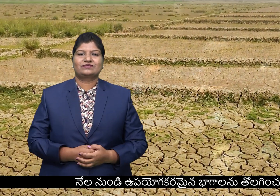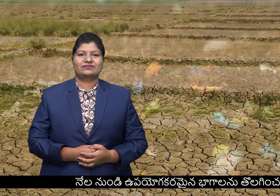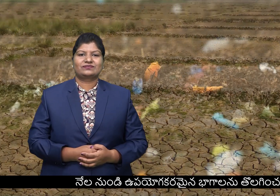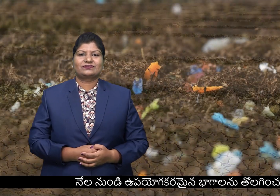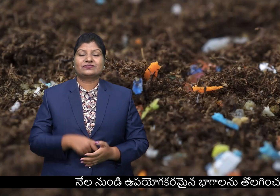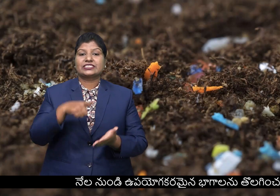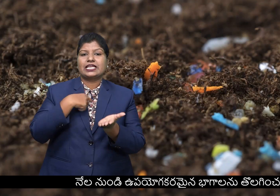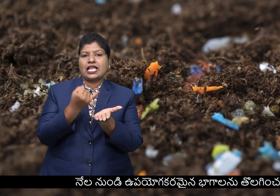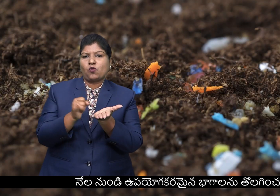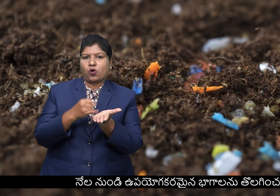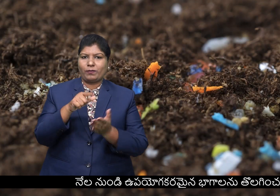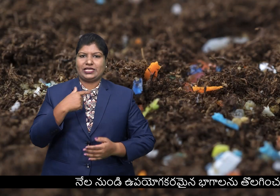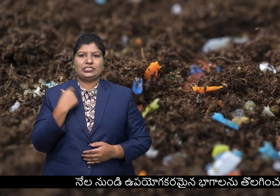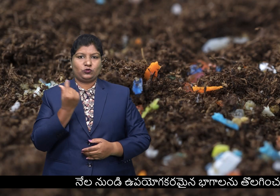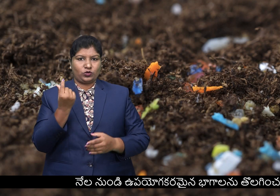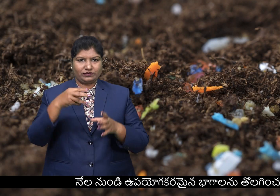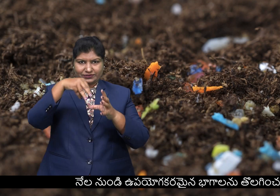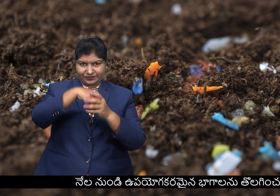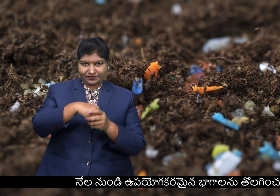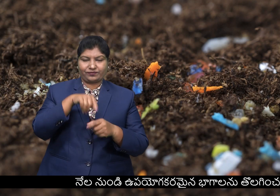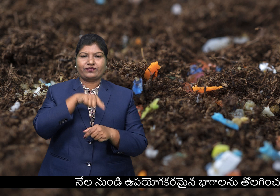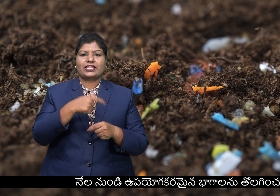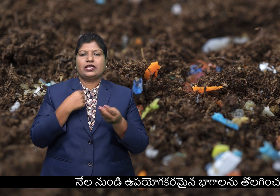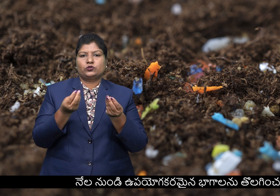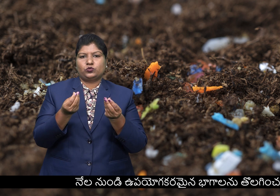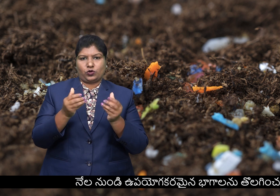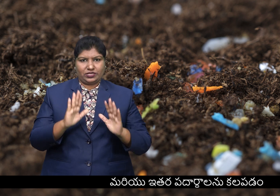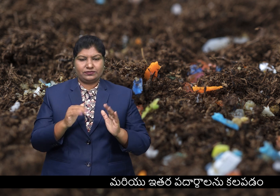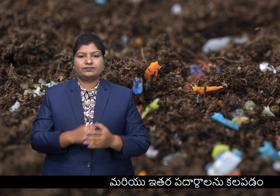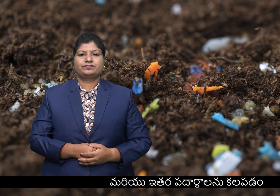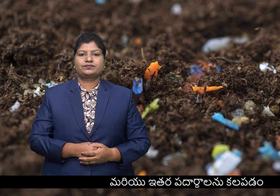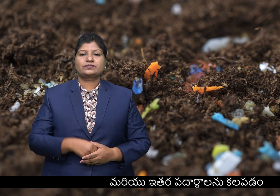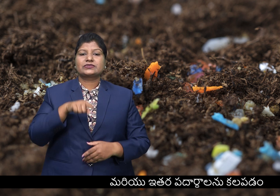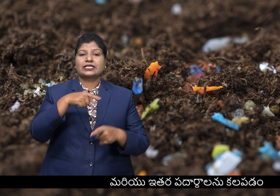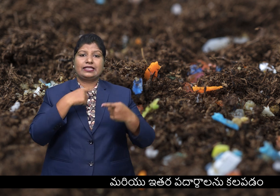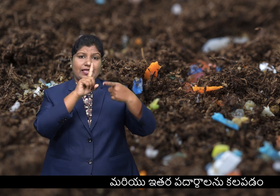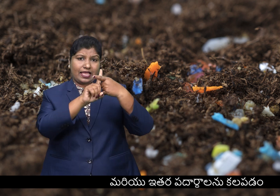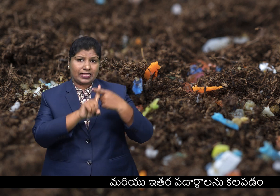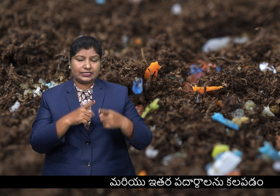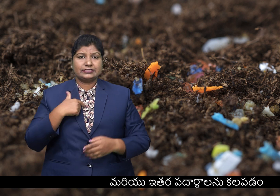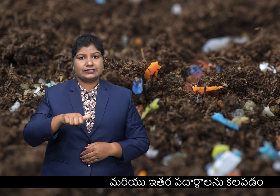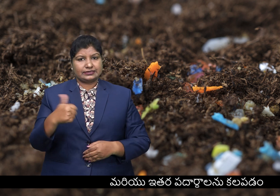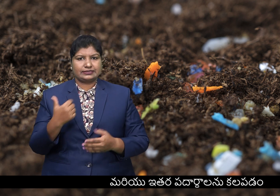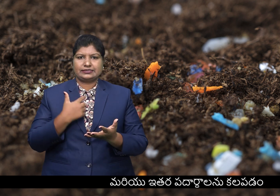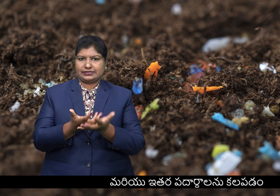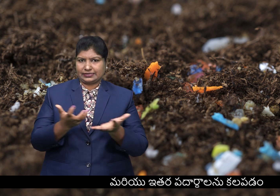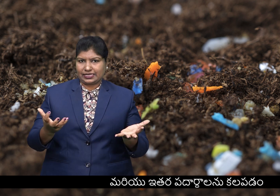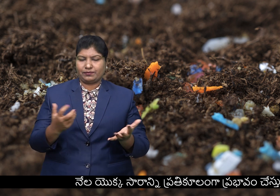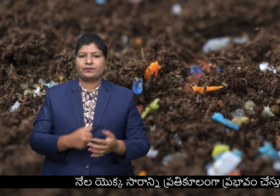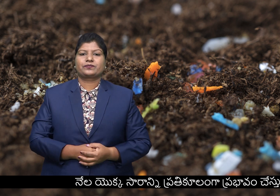నేల నుండి ఉపయోగకరమైన భాగాలను తొలగించడం మరియు ఇతర పదార్థాలను కలపడం నేల